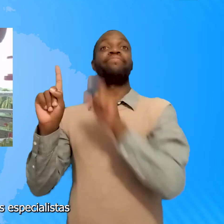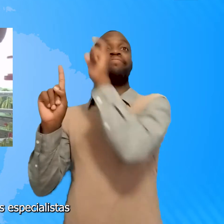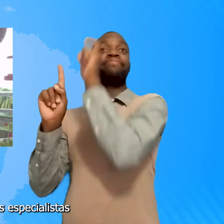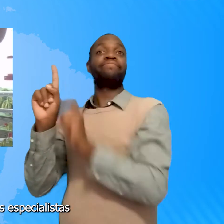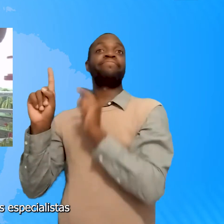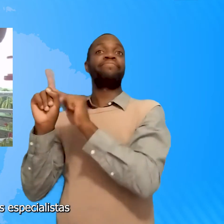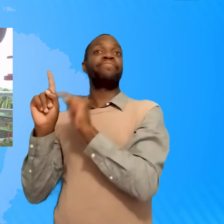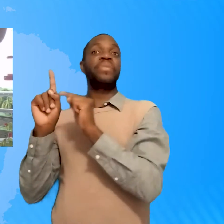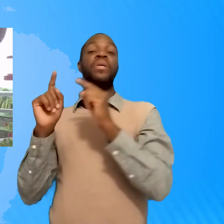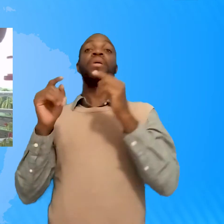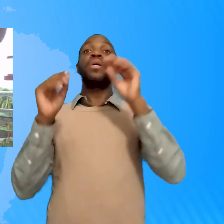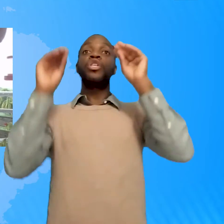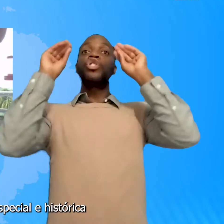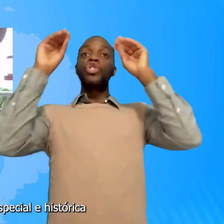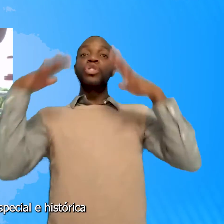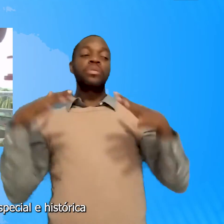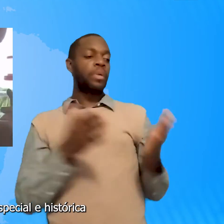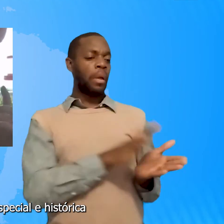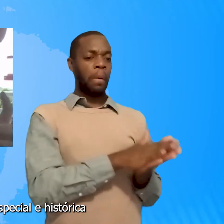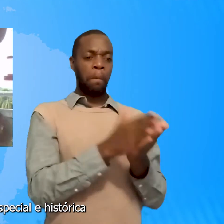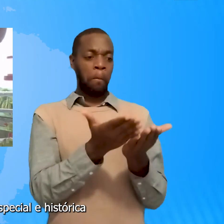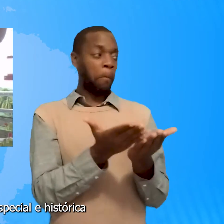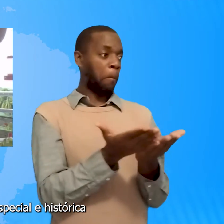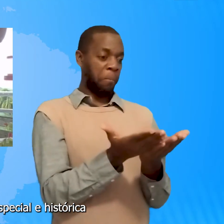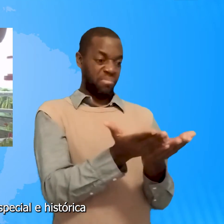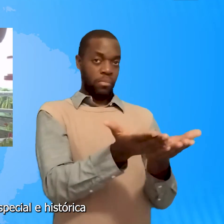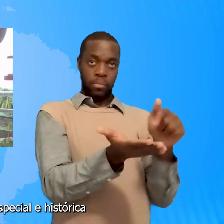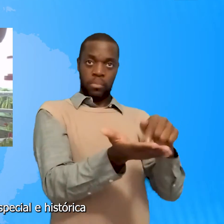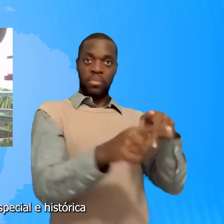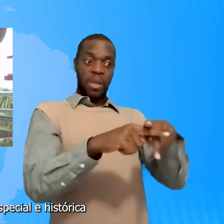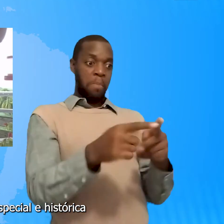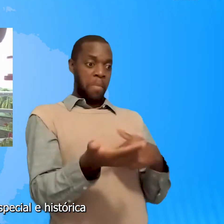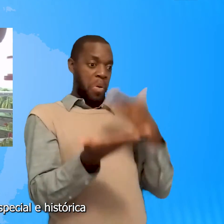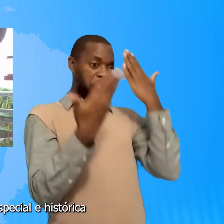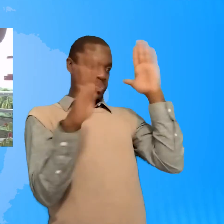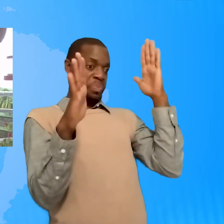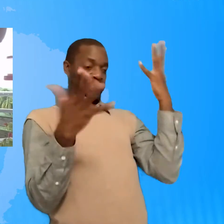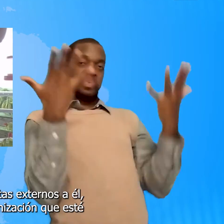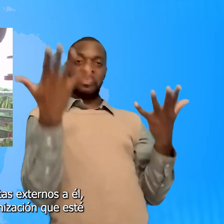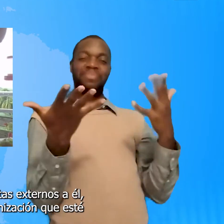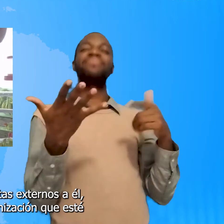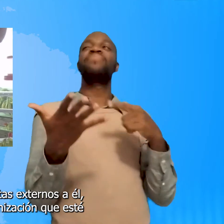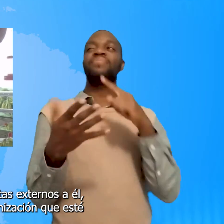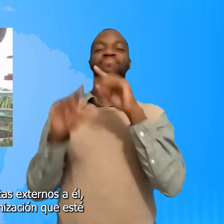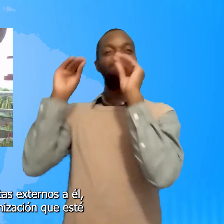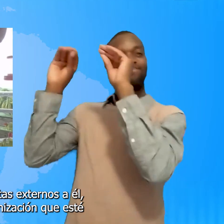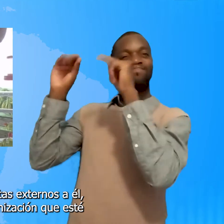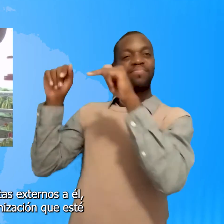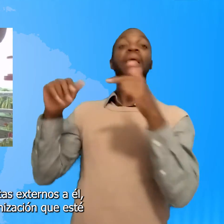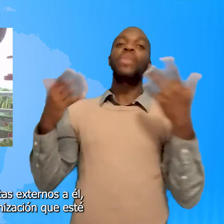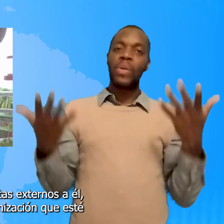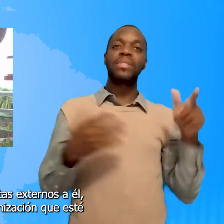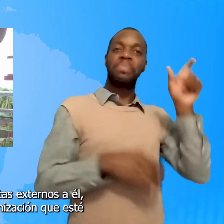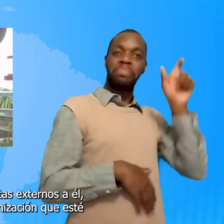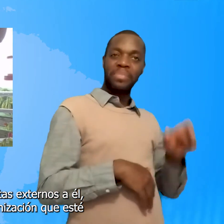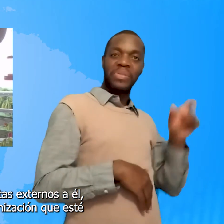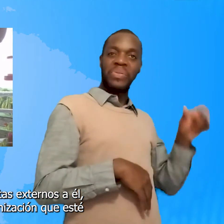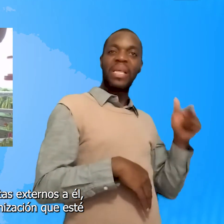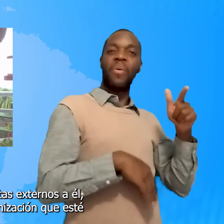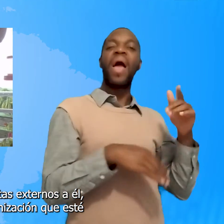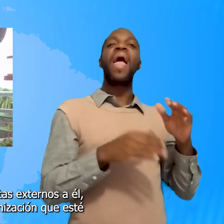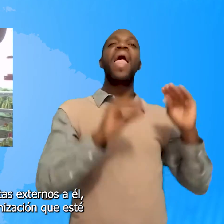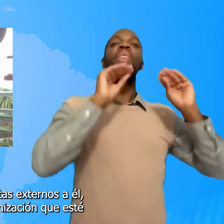los especialistas de la educación especial histórica y otros especialistas